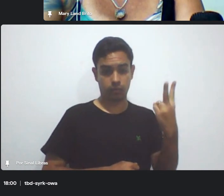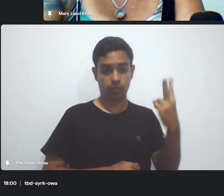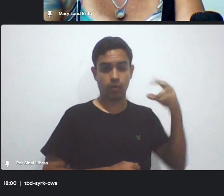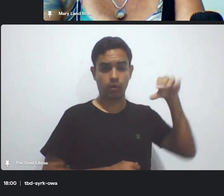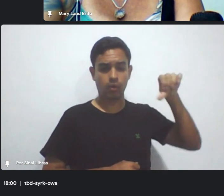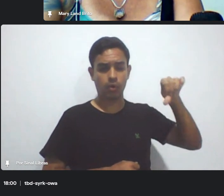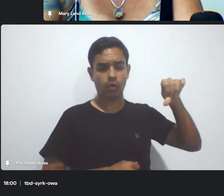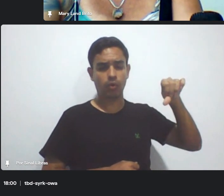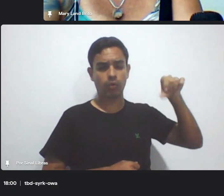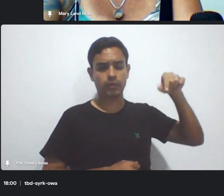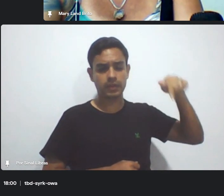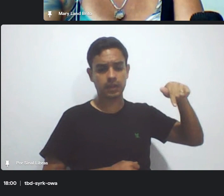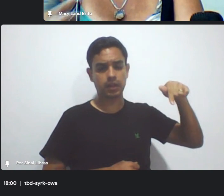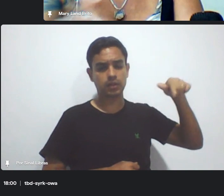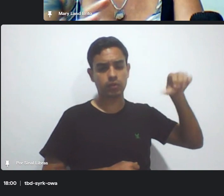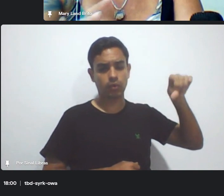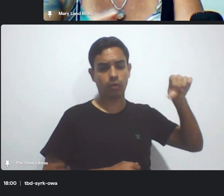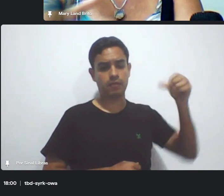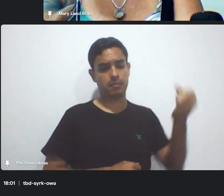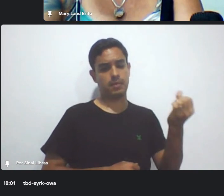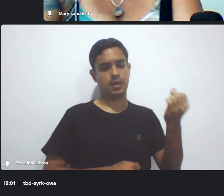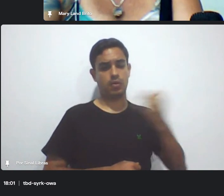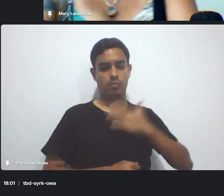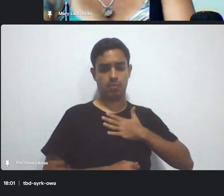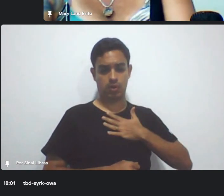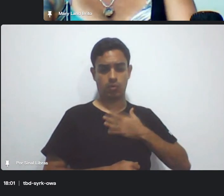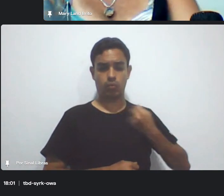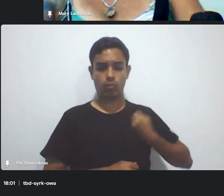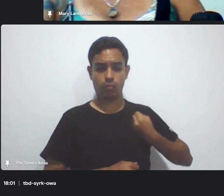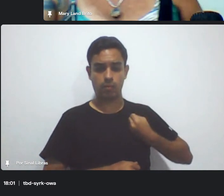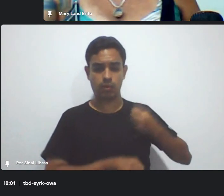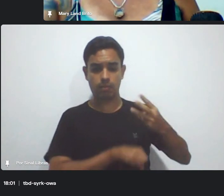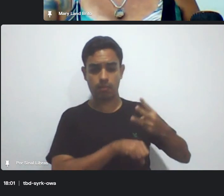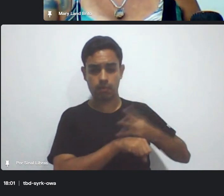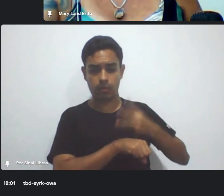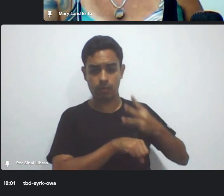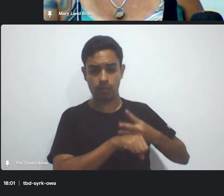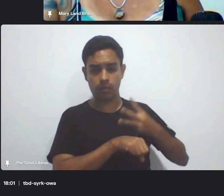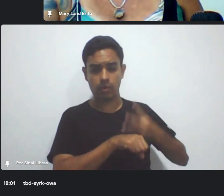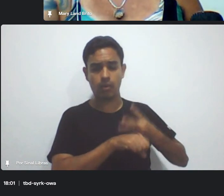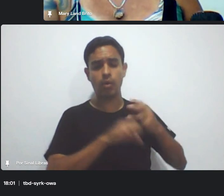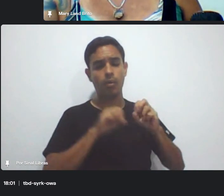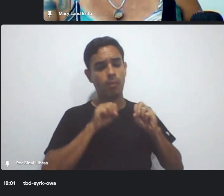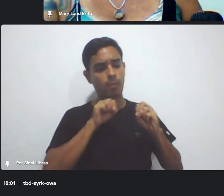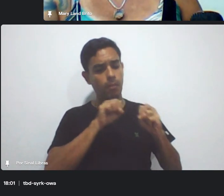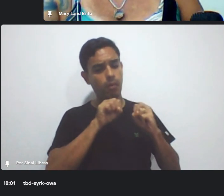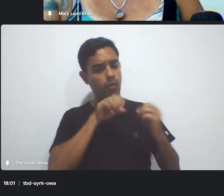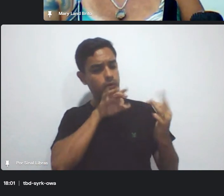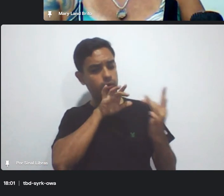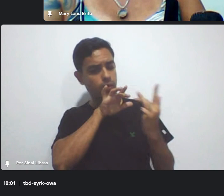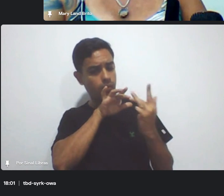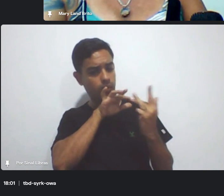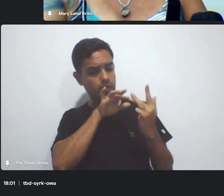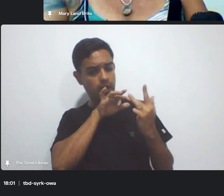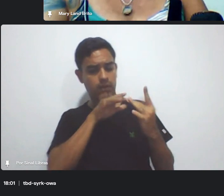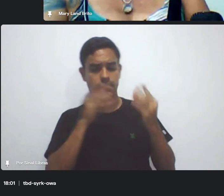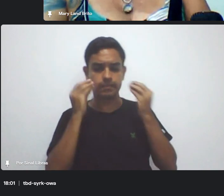84-99982-9796. Esse é meu telefone e meu zap também. Podem me acionar na hora que vocês desejarem.